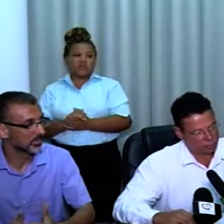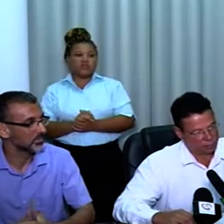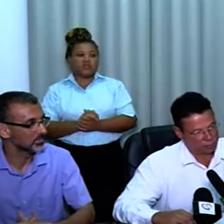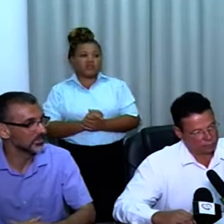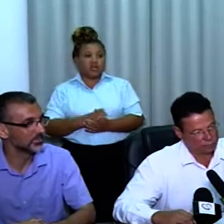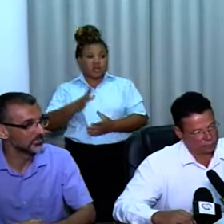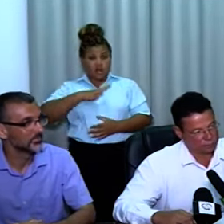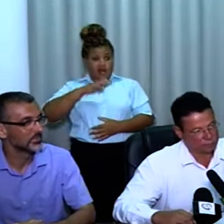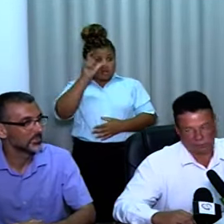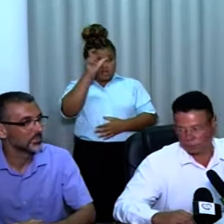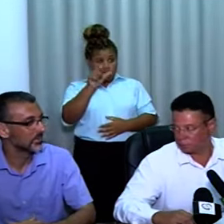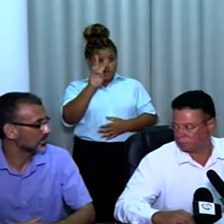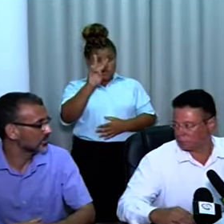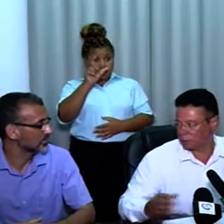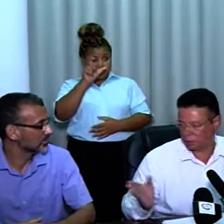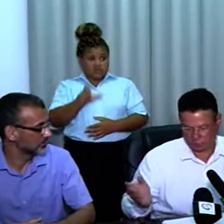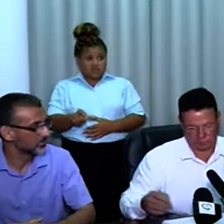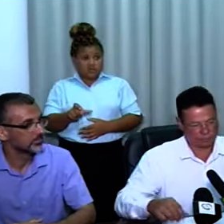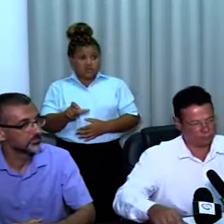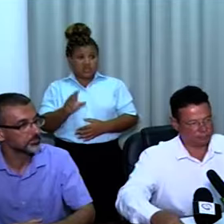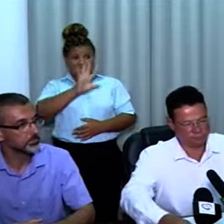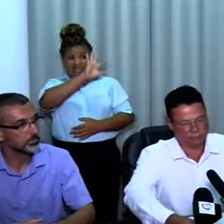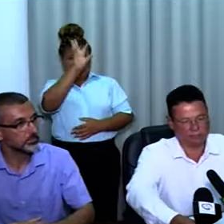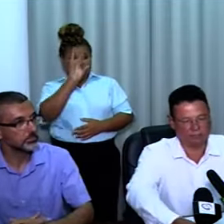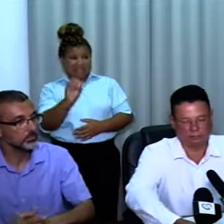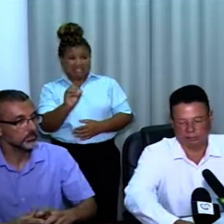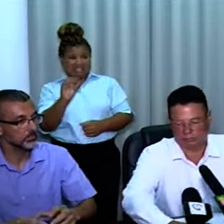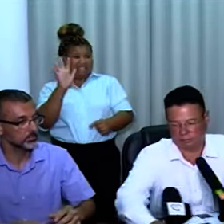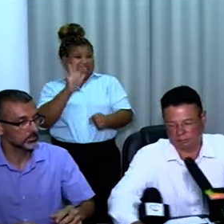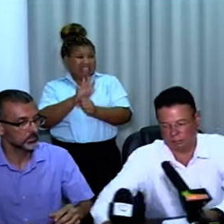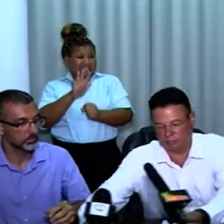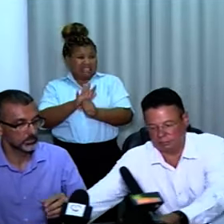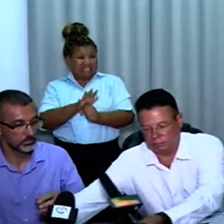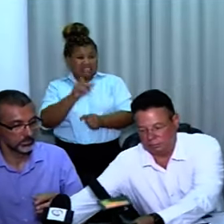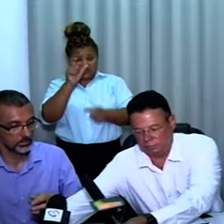l'Italie, par les autres pays qui nous voient en ce